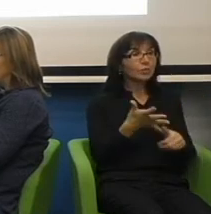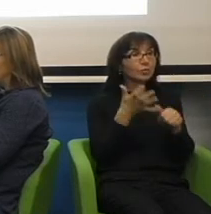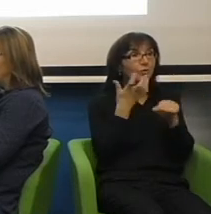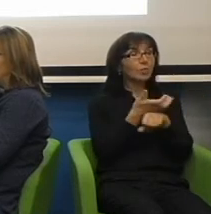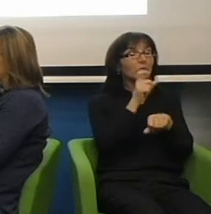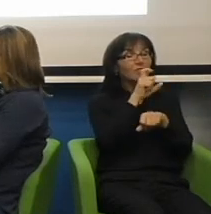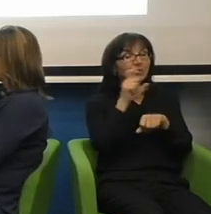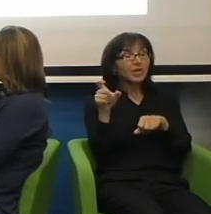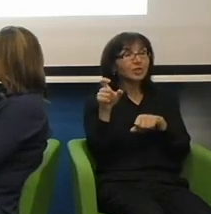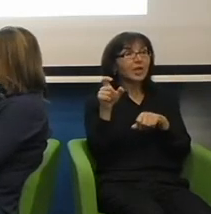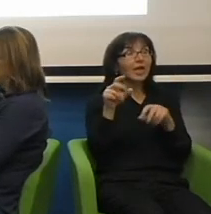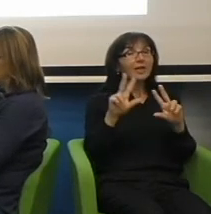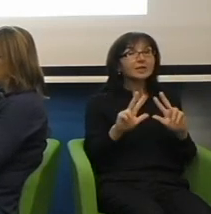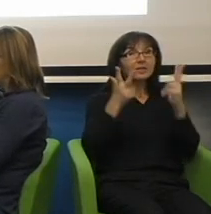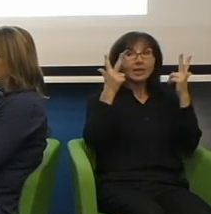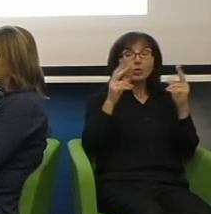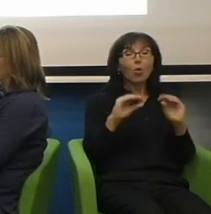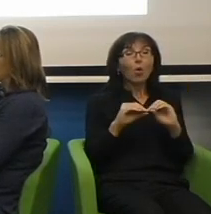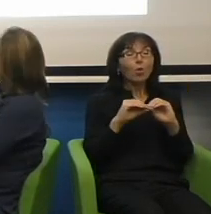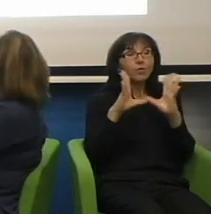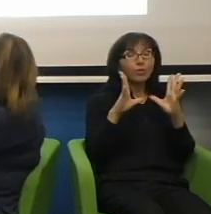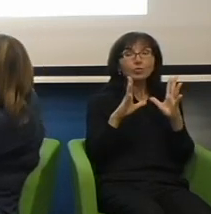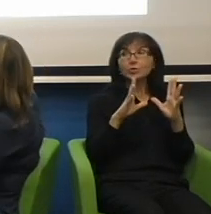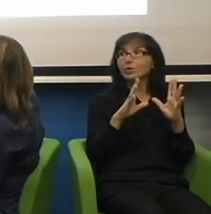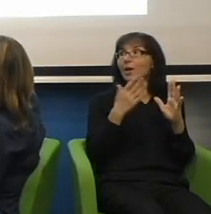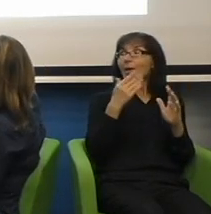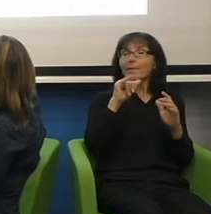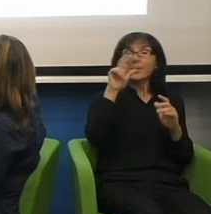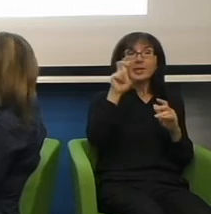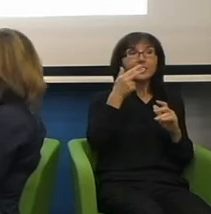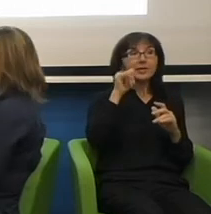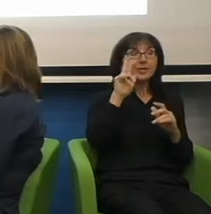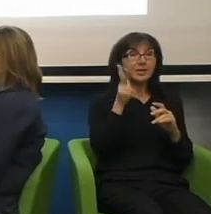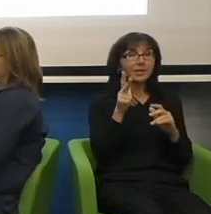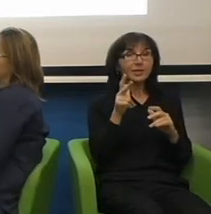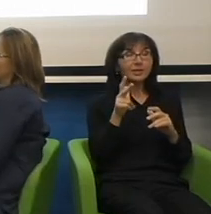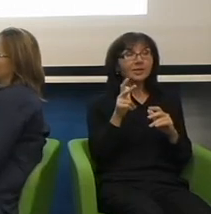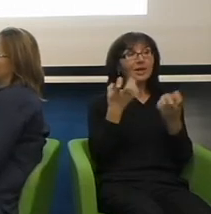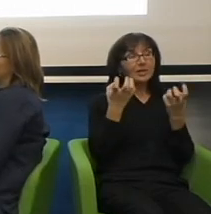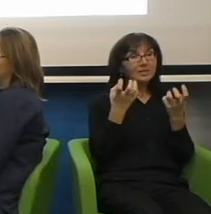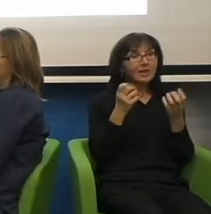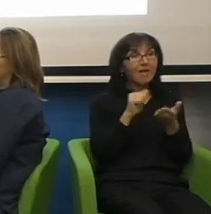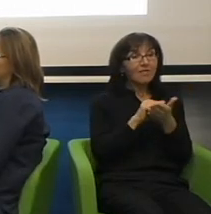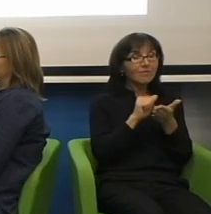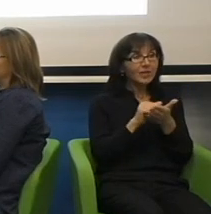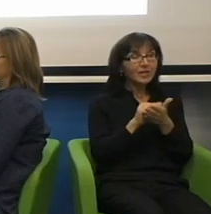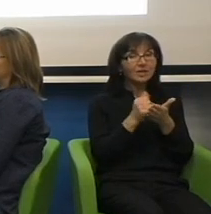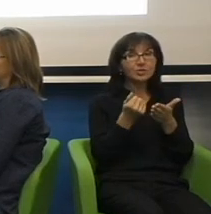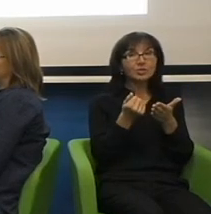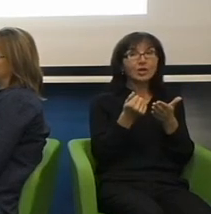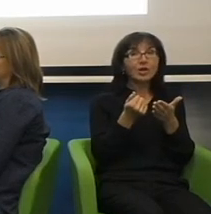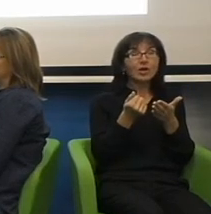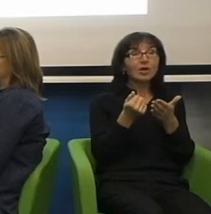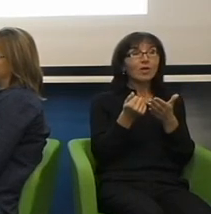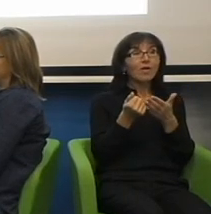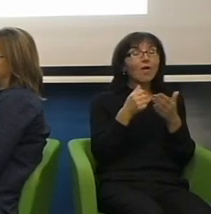strajku i no, zaczyna się tworzyć... Adam Michnik pali się do tego, żeby wydać w swoim periodyku sensacyjny wywiad